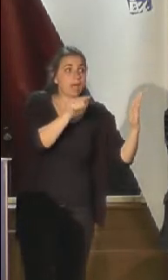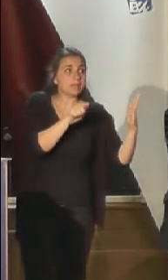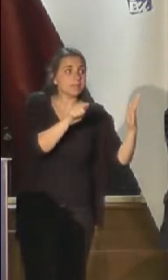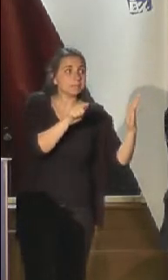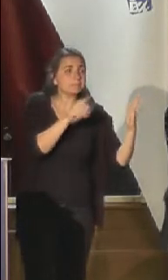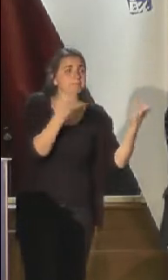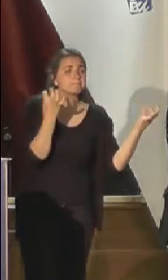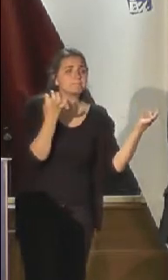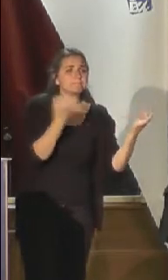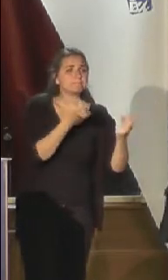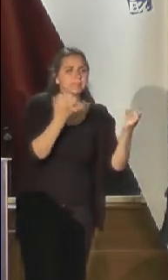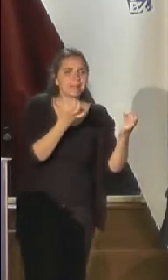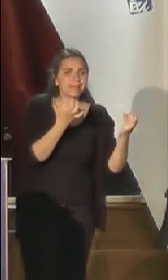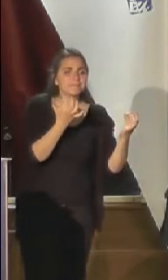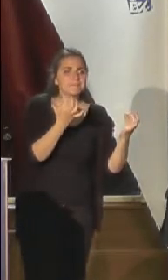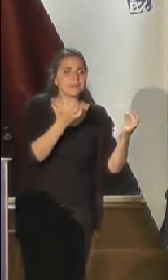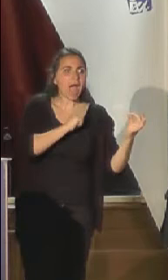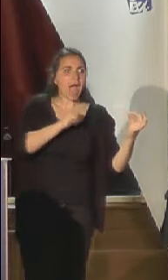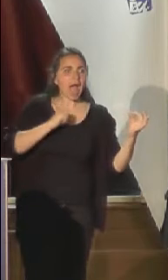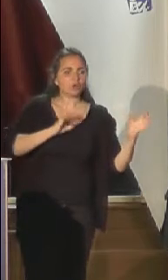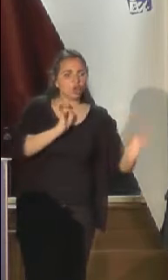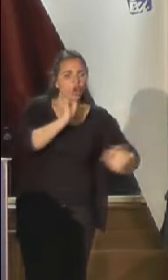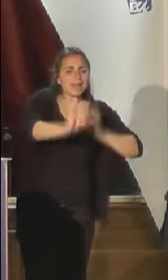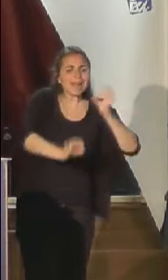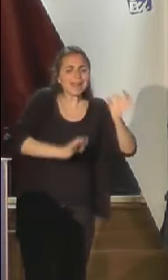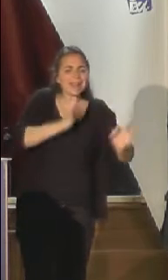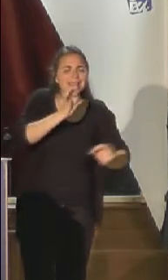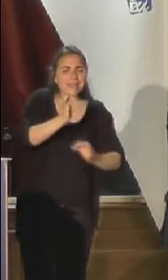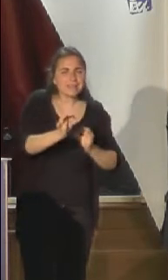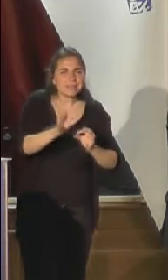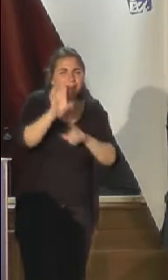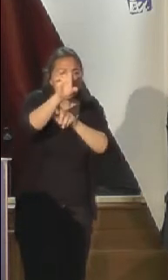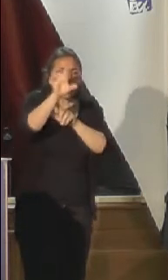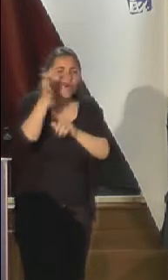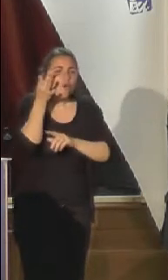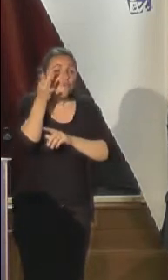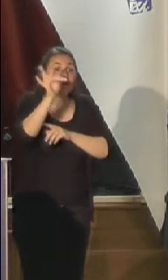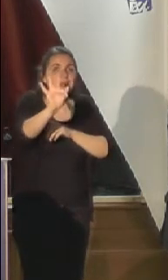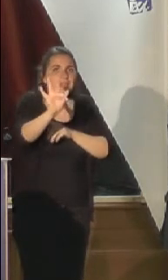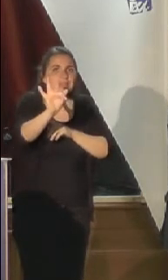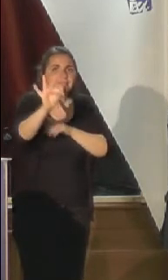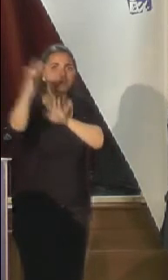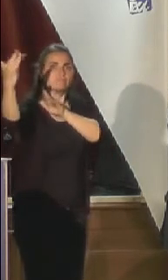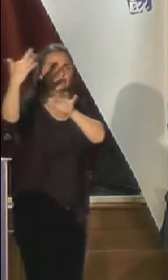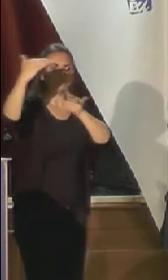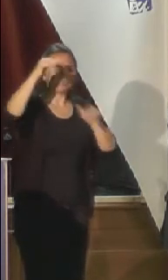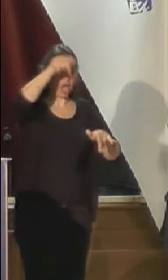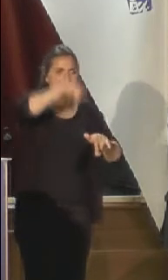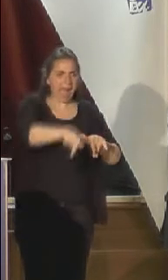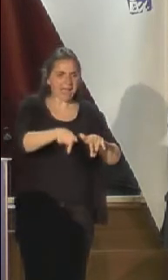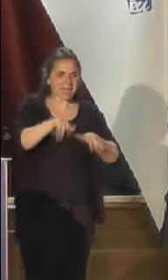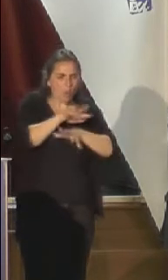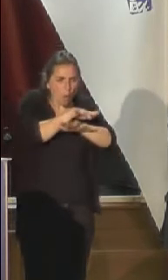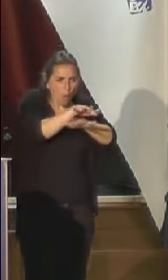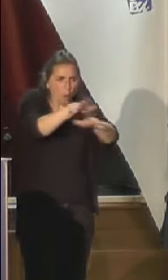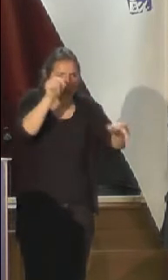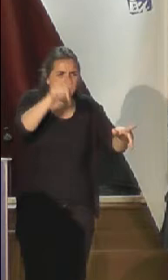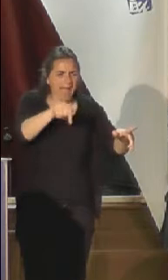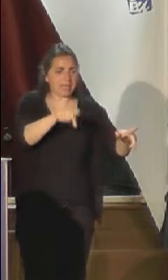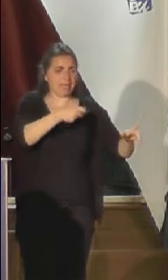ergueuse e autoorganizouse cando o francés invadiu Galiza. As alarmas